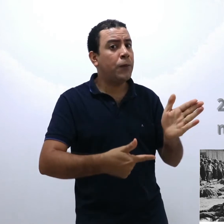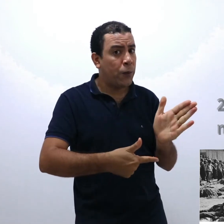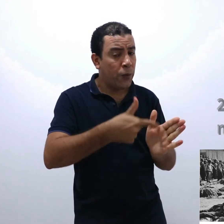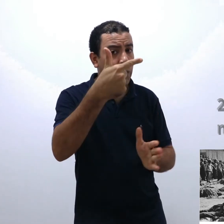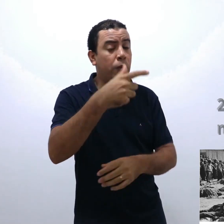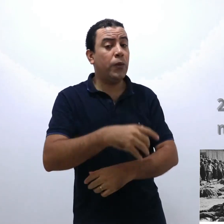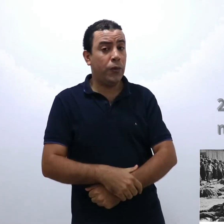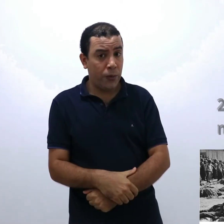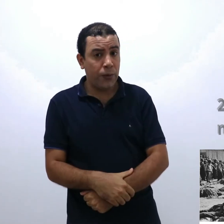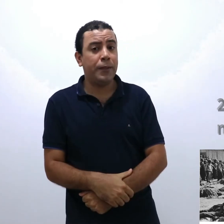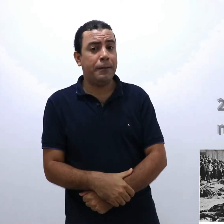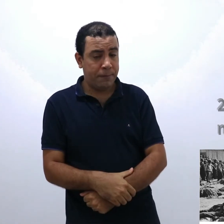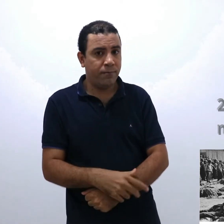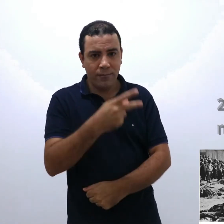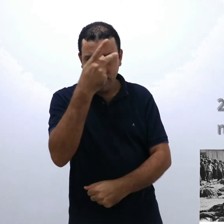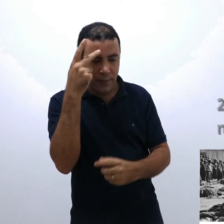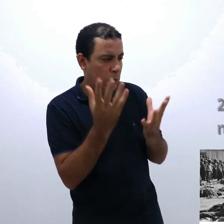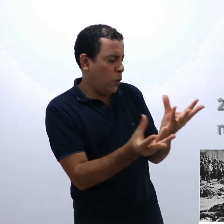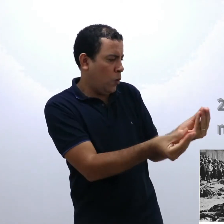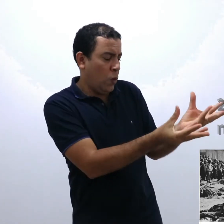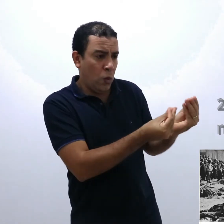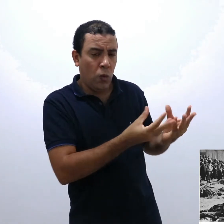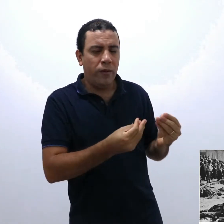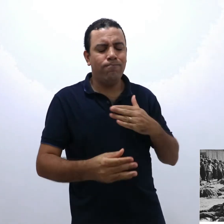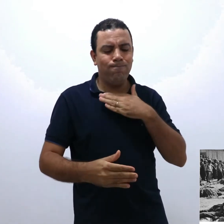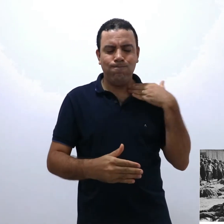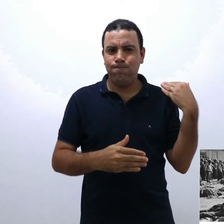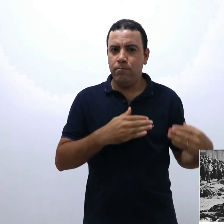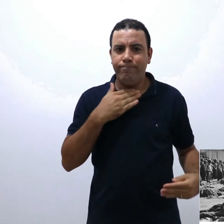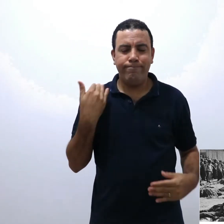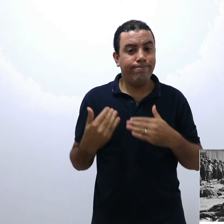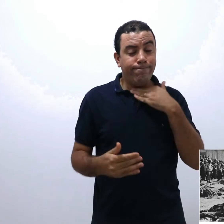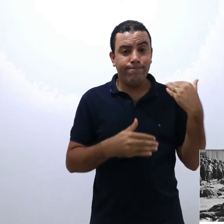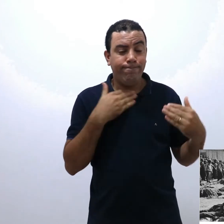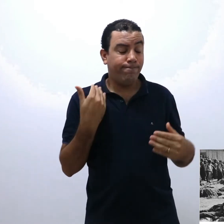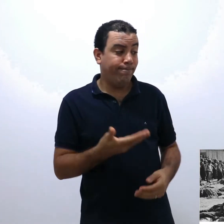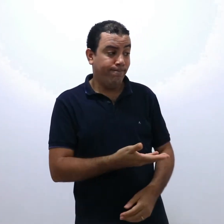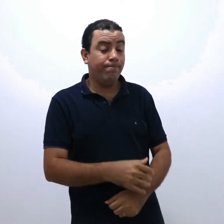a Segunda Guerra Mundial. E muitas pessoas morreram, foram muitos mortos.